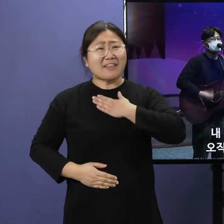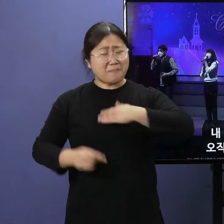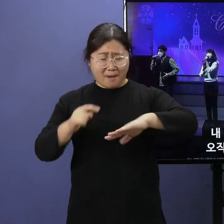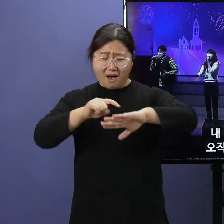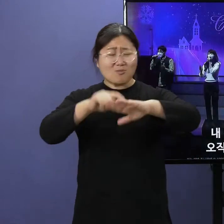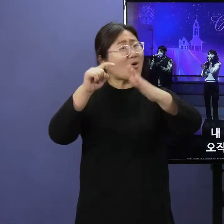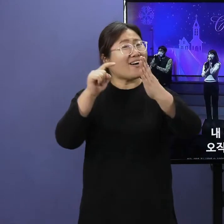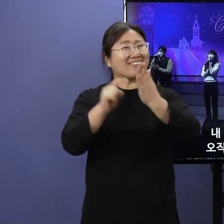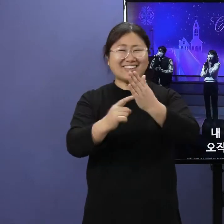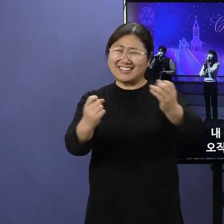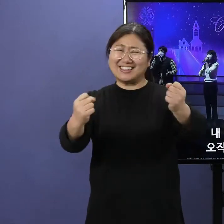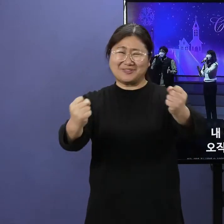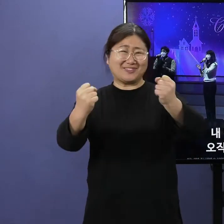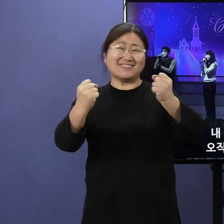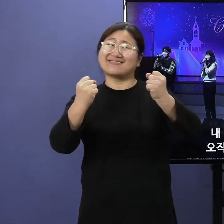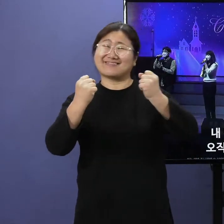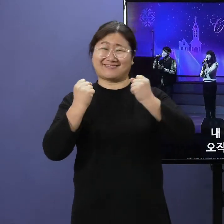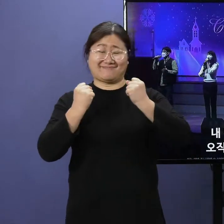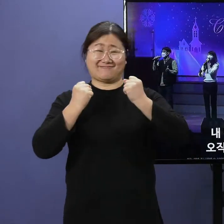내 맘과 힘을